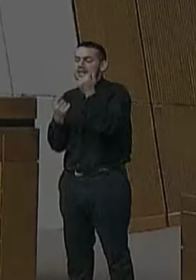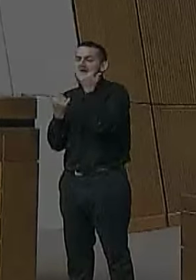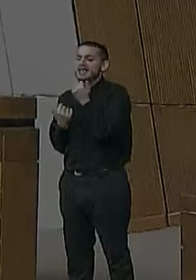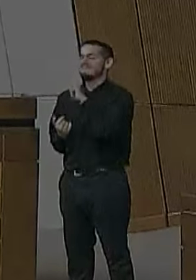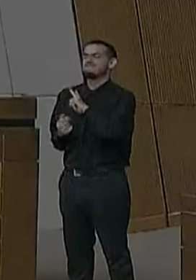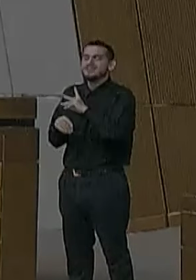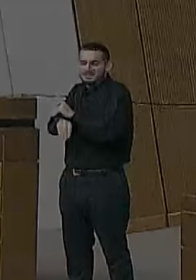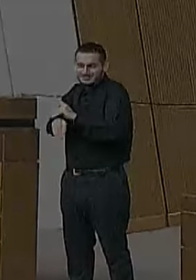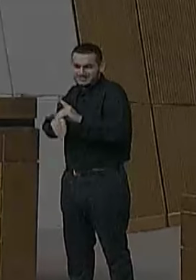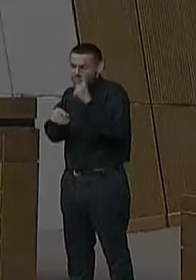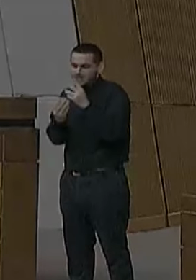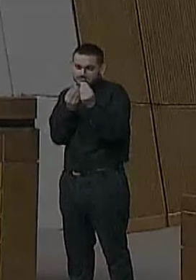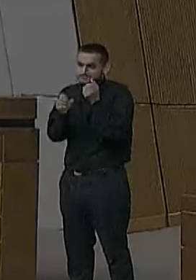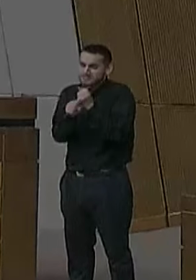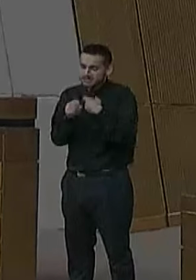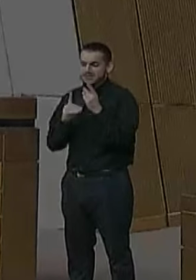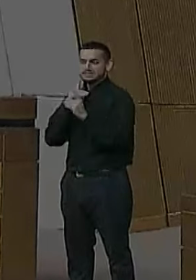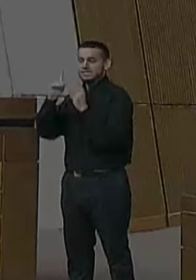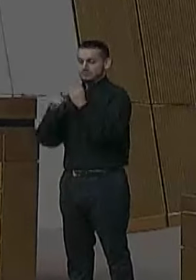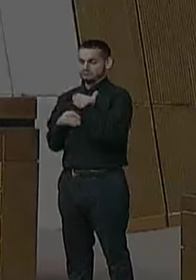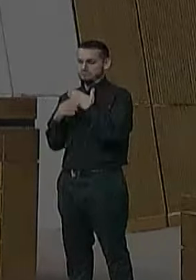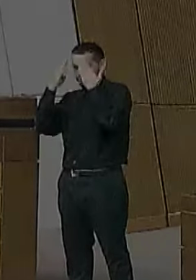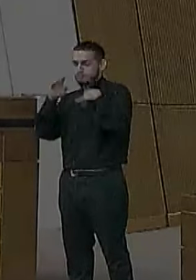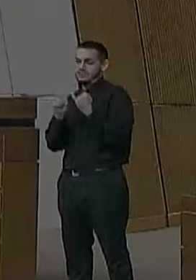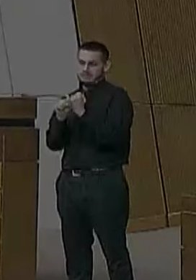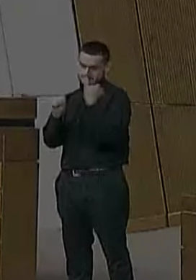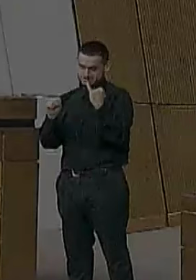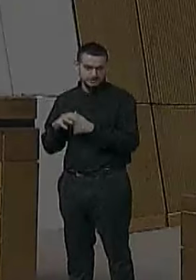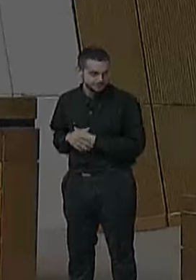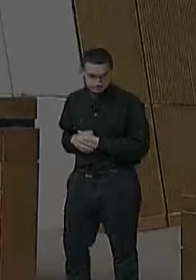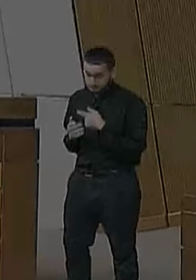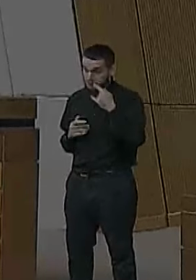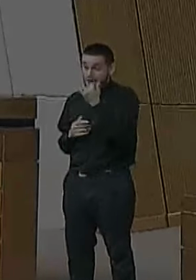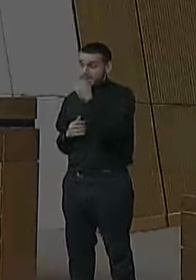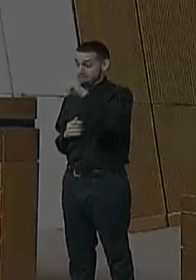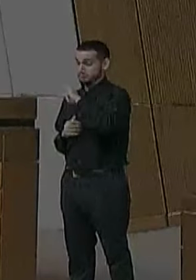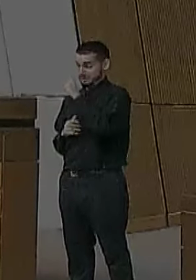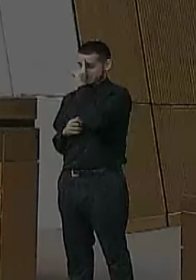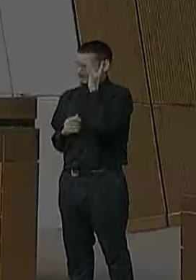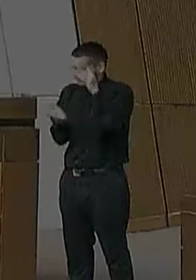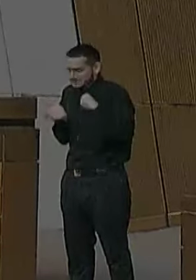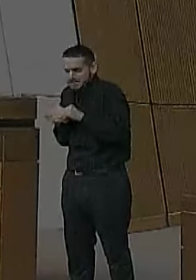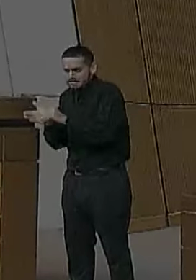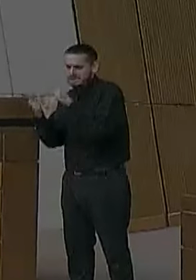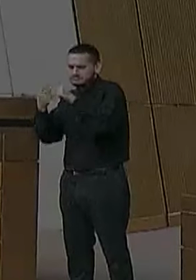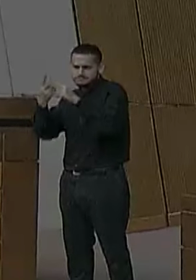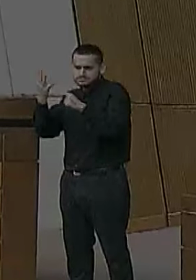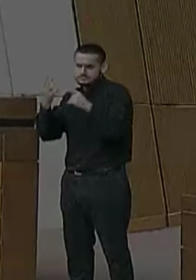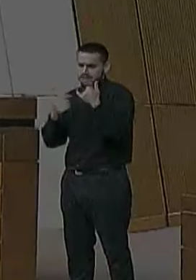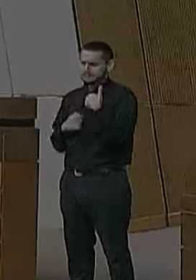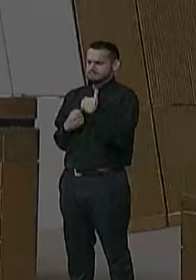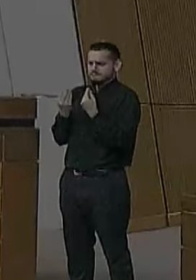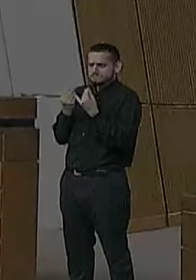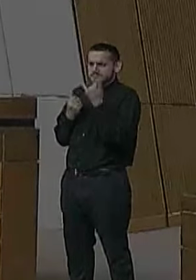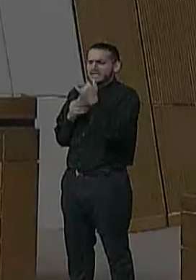tengamos mayores espacios para desarrollarnos, para demostrar nuestras habilidades. Entonces, de alguna manera estamos sintiendo que